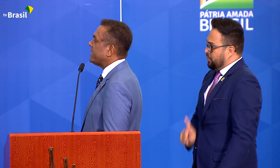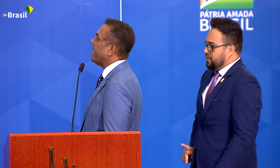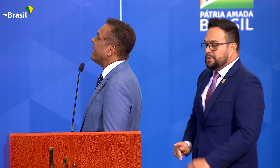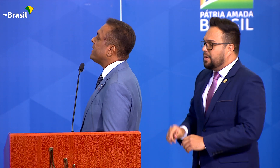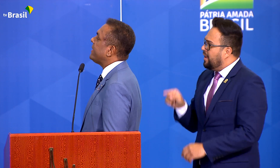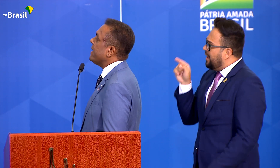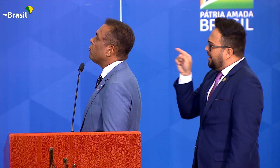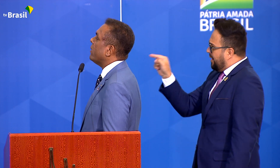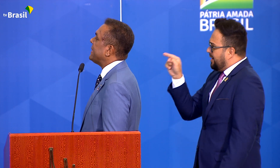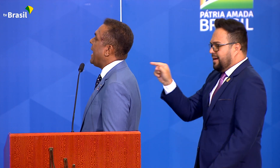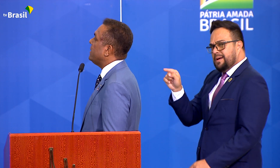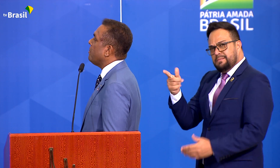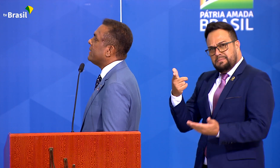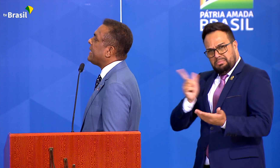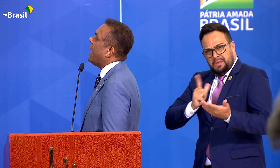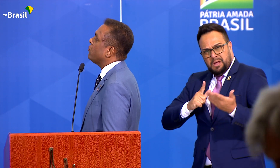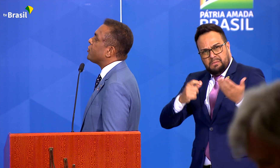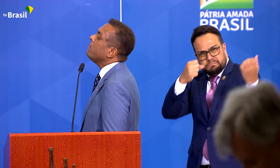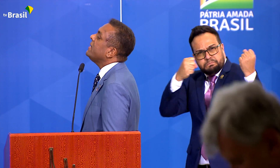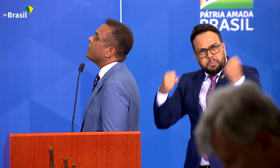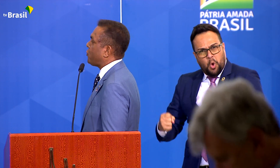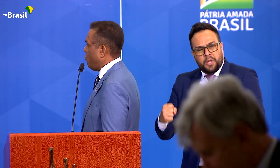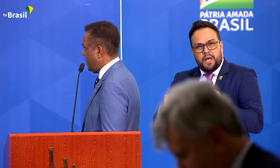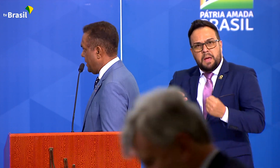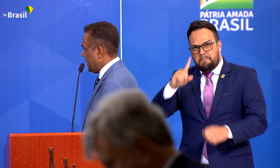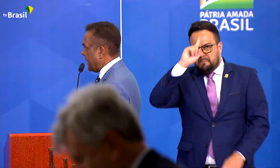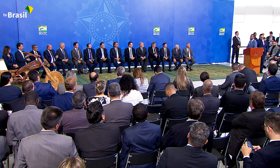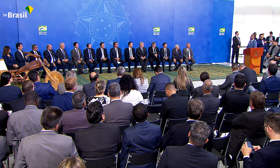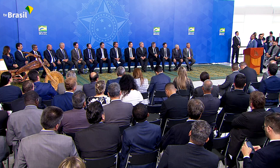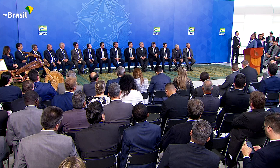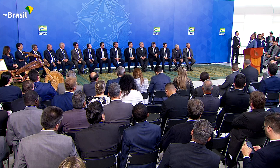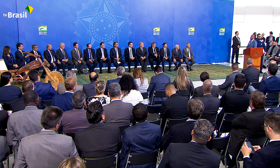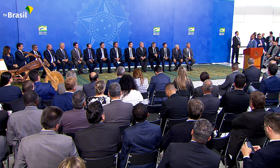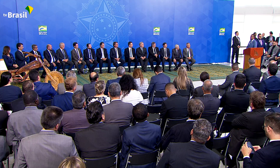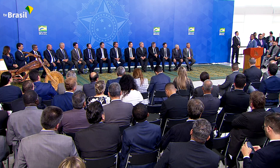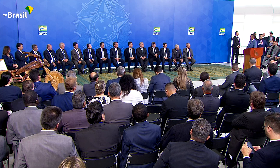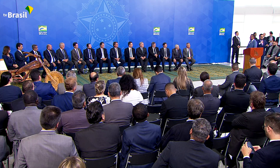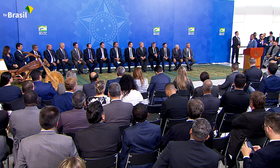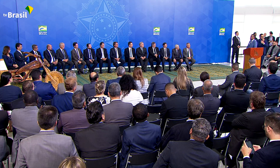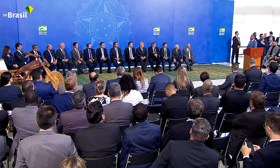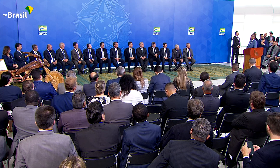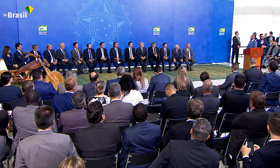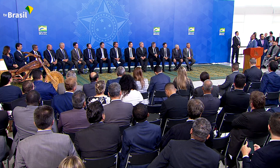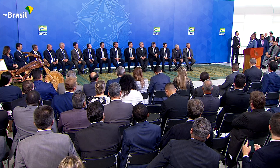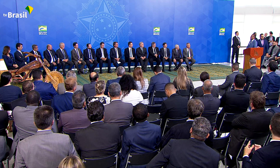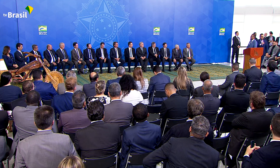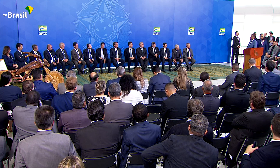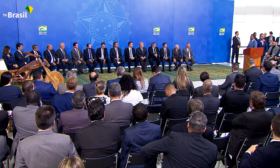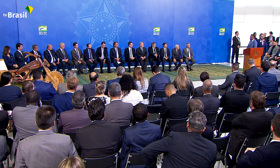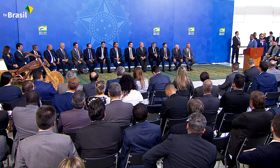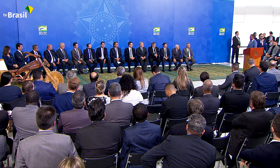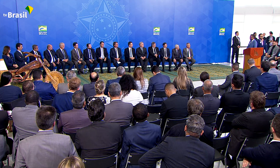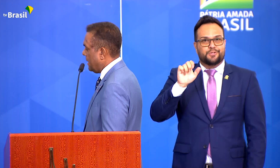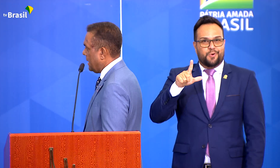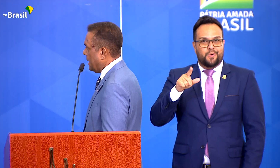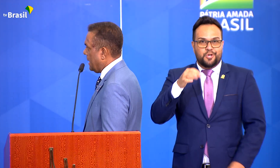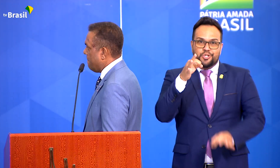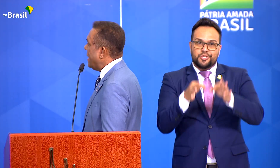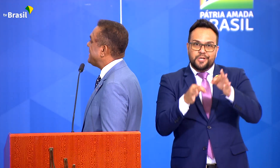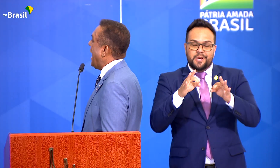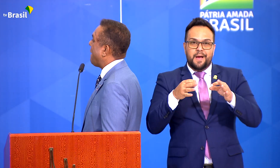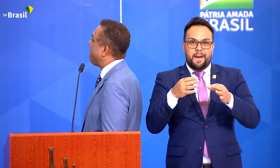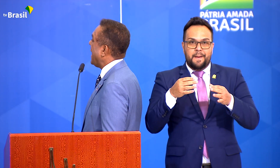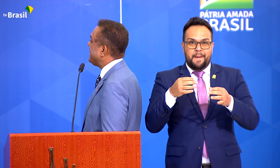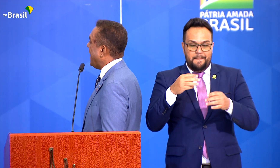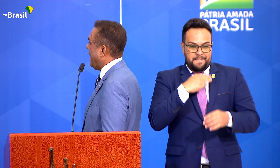vossa excelência' tendo autoridade de mandar o seu ministro da Segurança Pública Ministro Anderson Torres